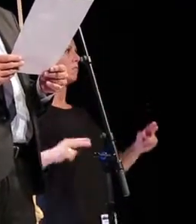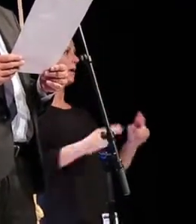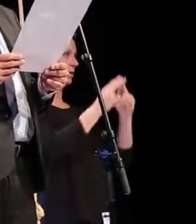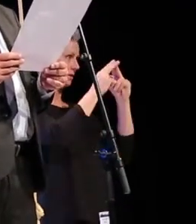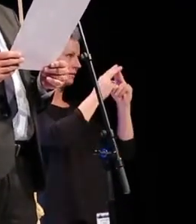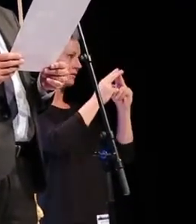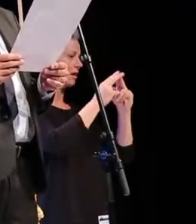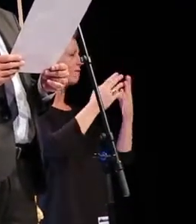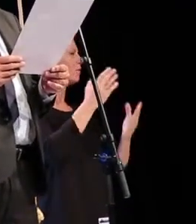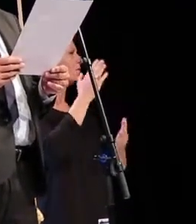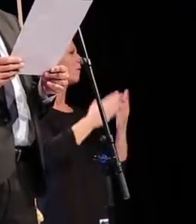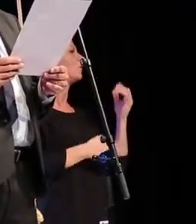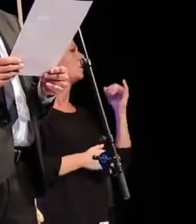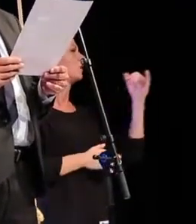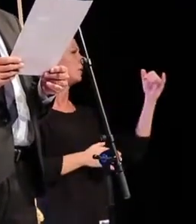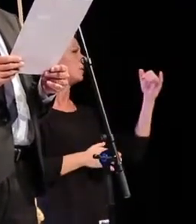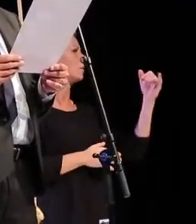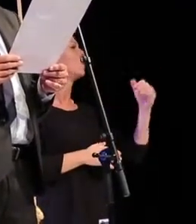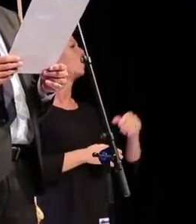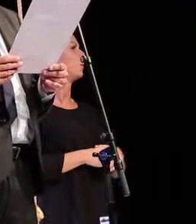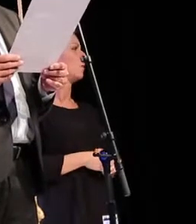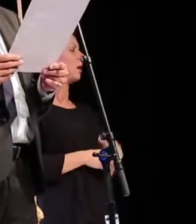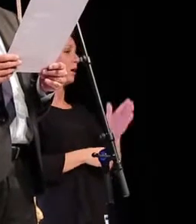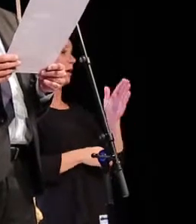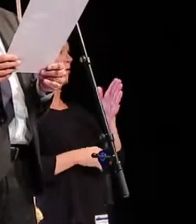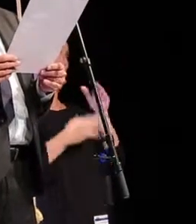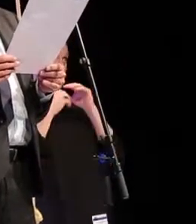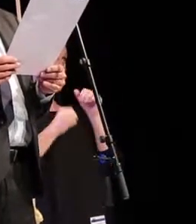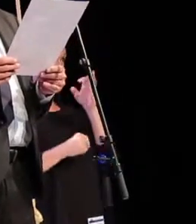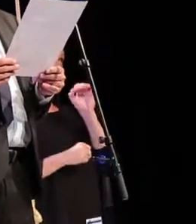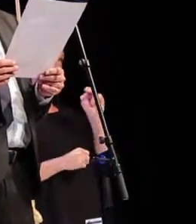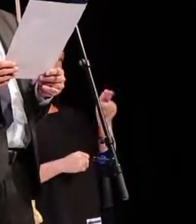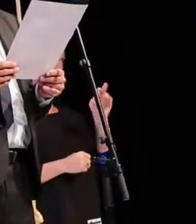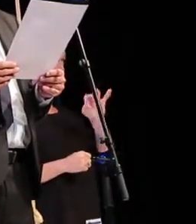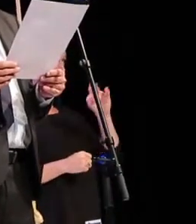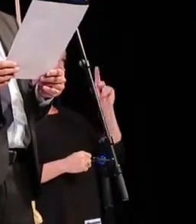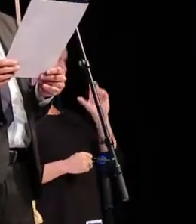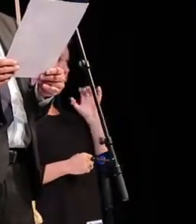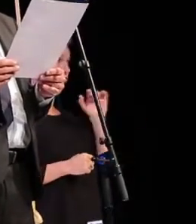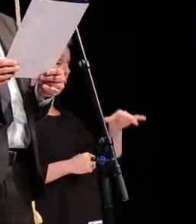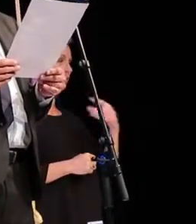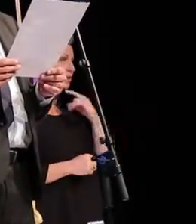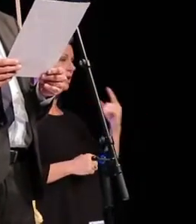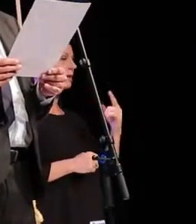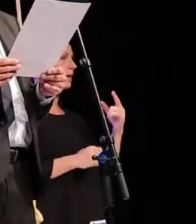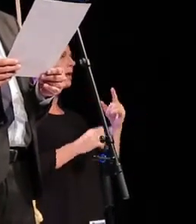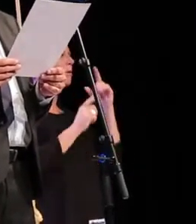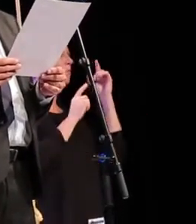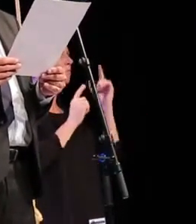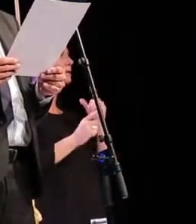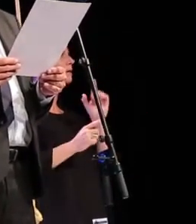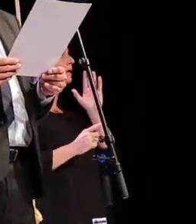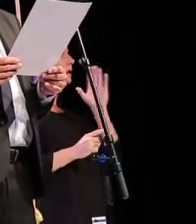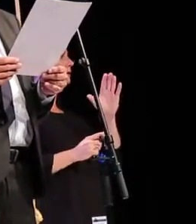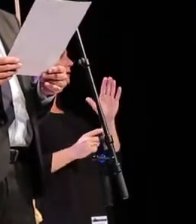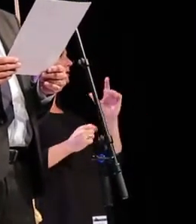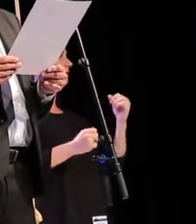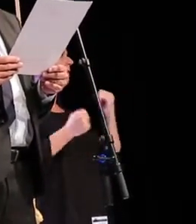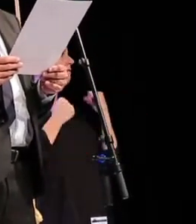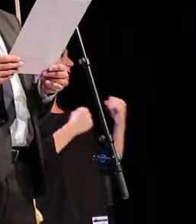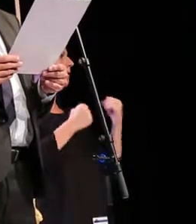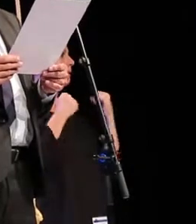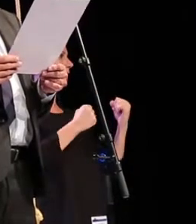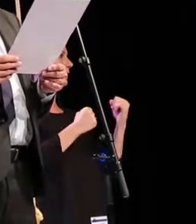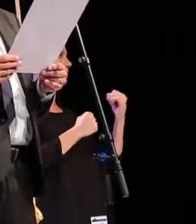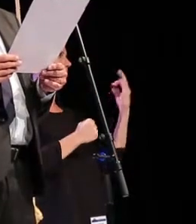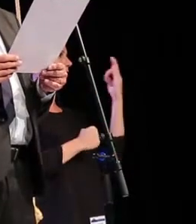är, som professor Johan Rockström formulerat det, mänsklighetens viktigaste fråga.